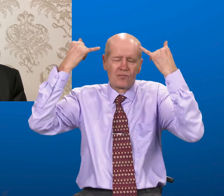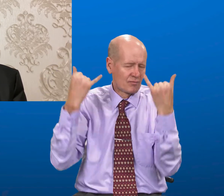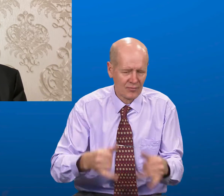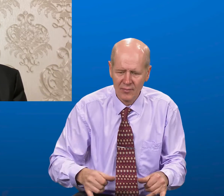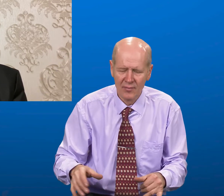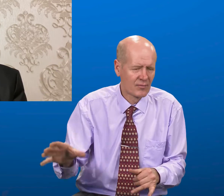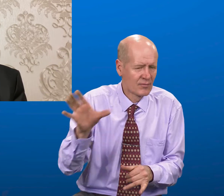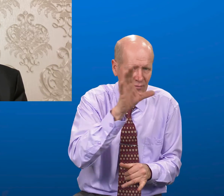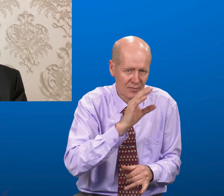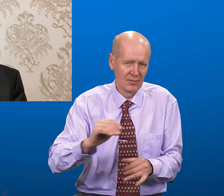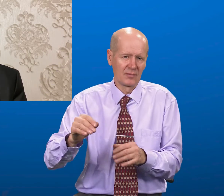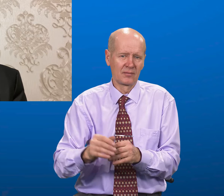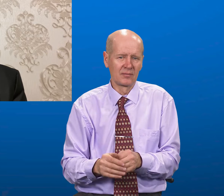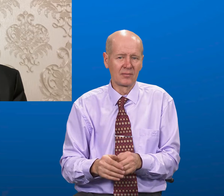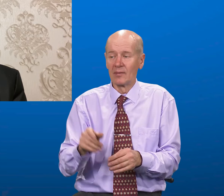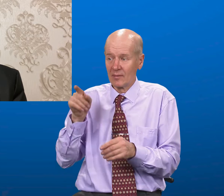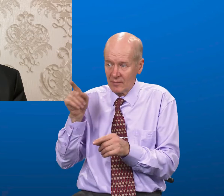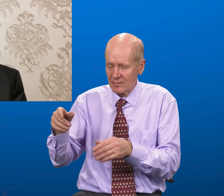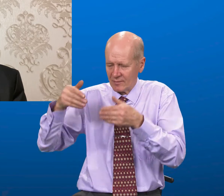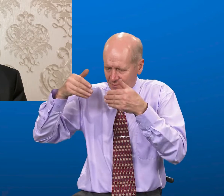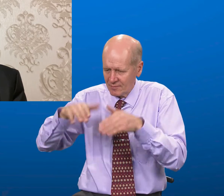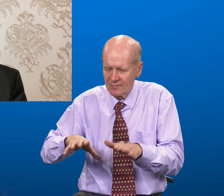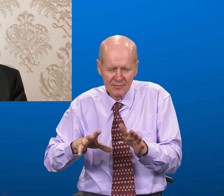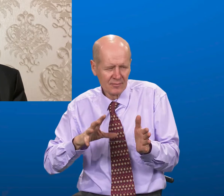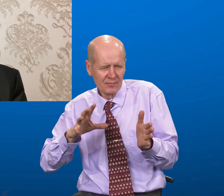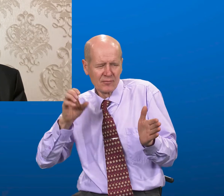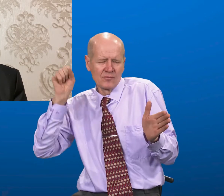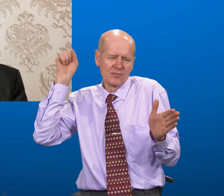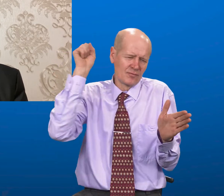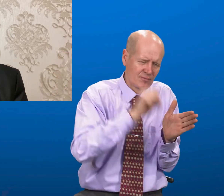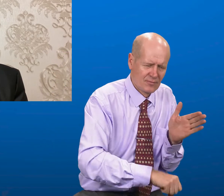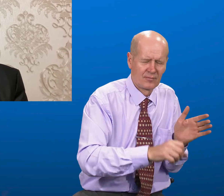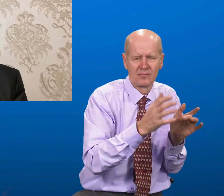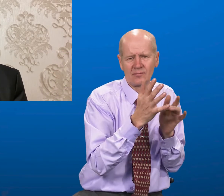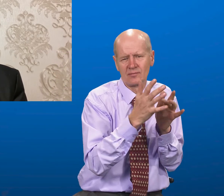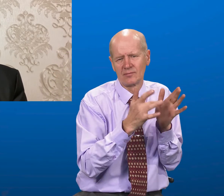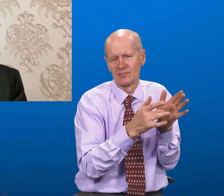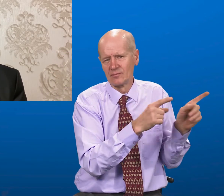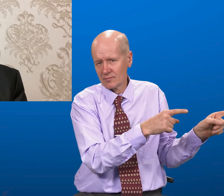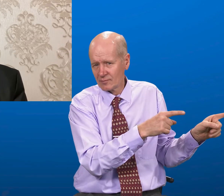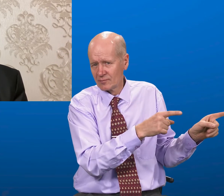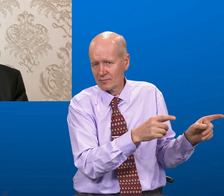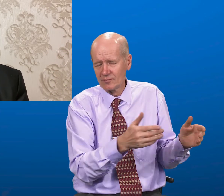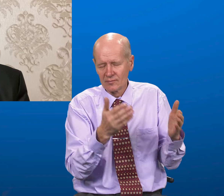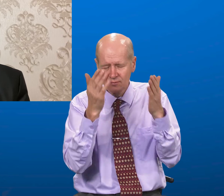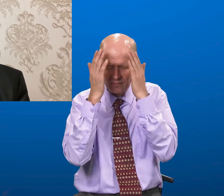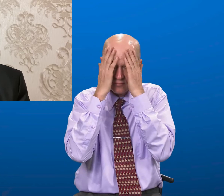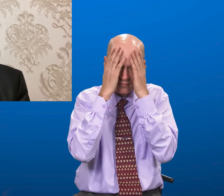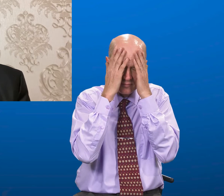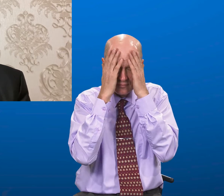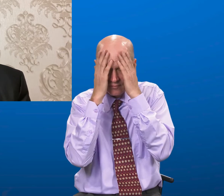просто поражает всех читающих и знающих эту историю?